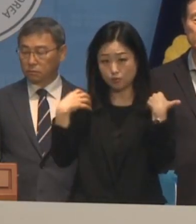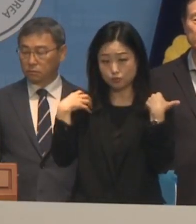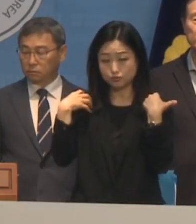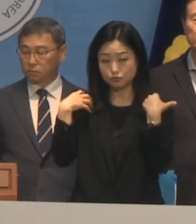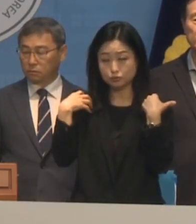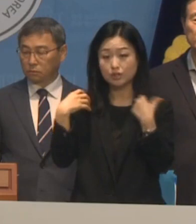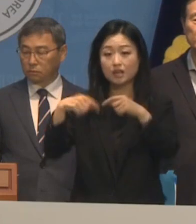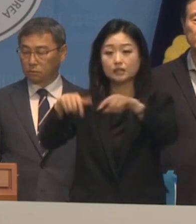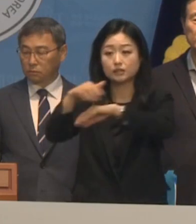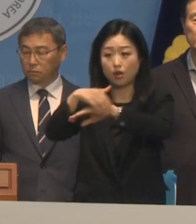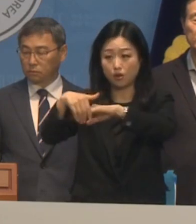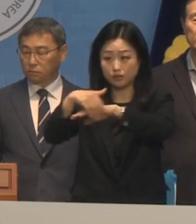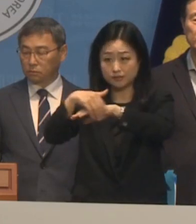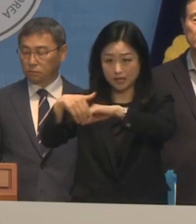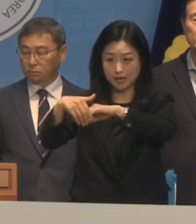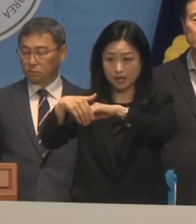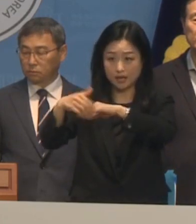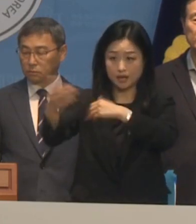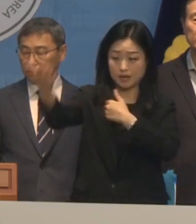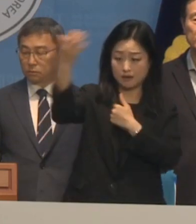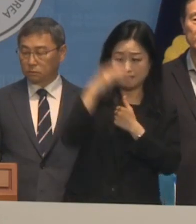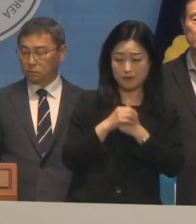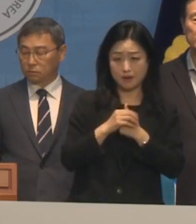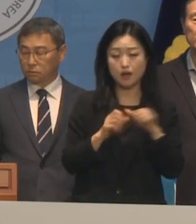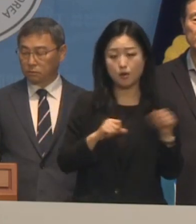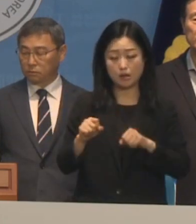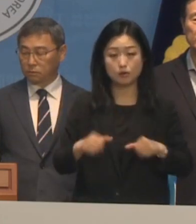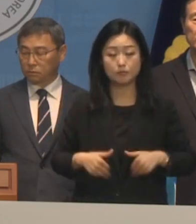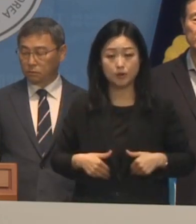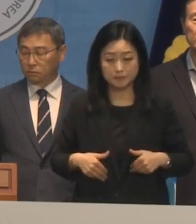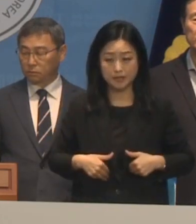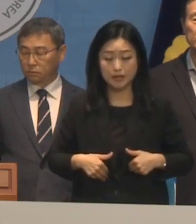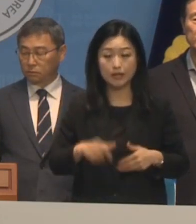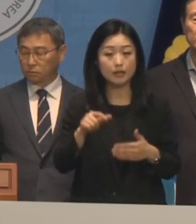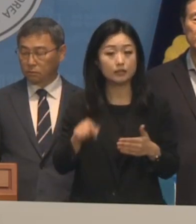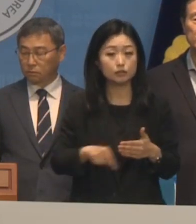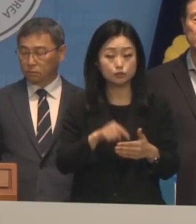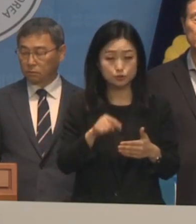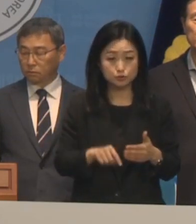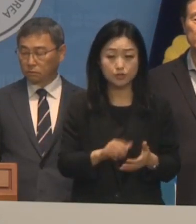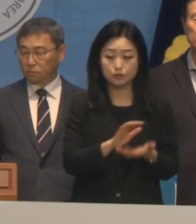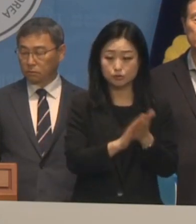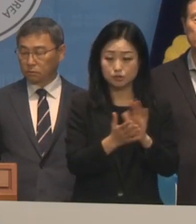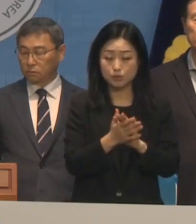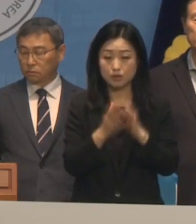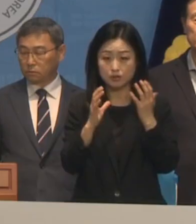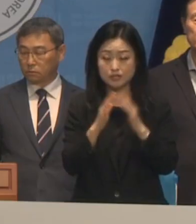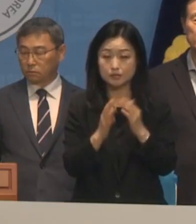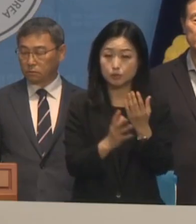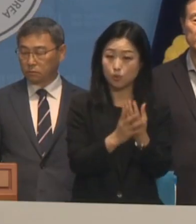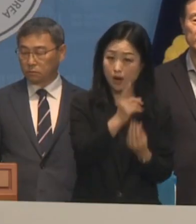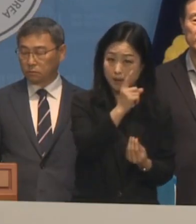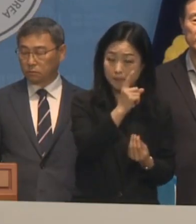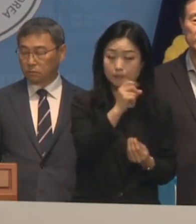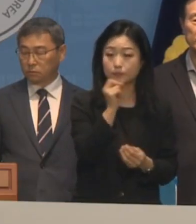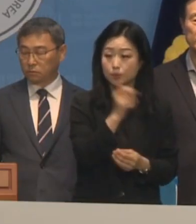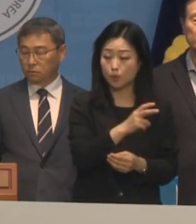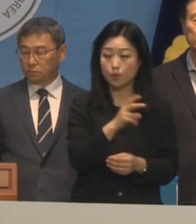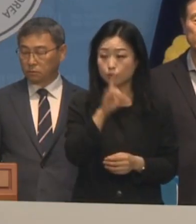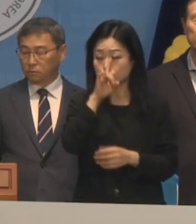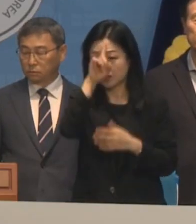안전과 건강, 복지가 위협받을 수 있습니다. 한편 지방교육